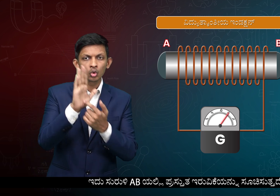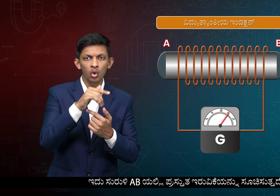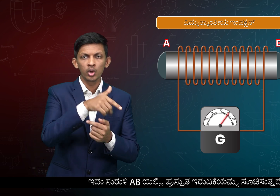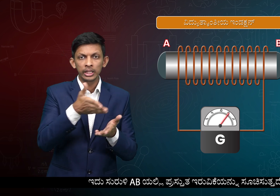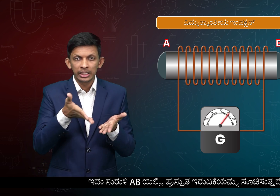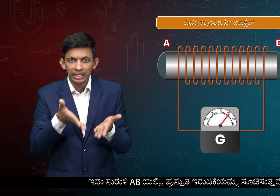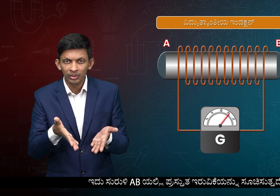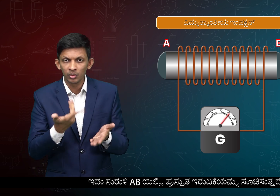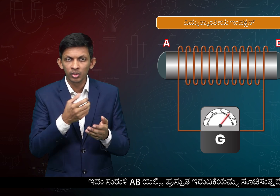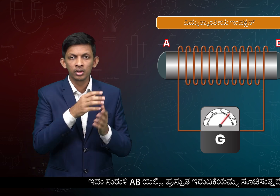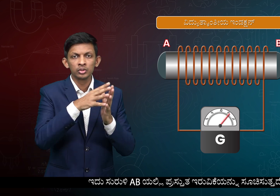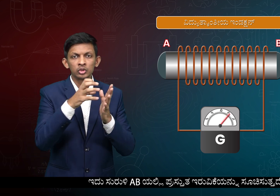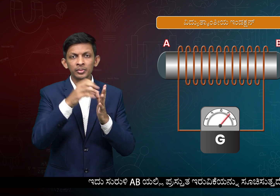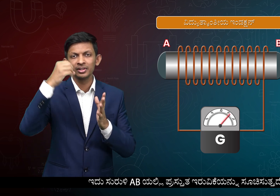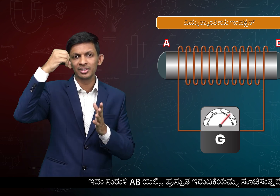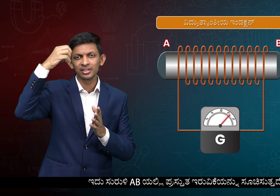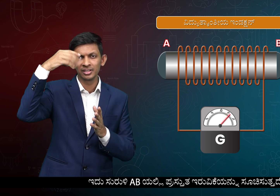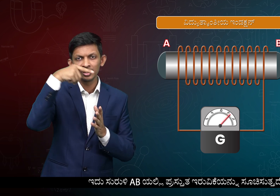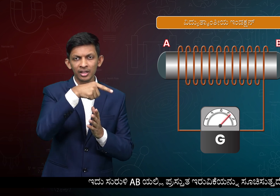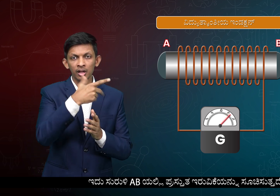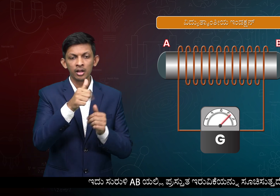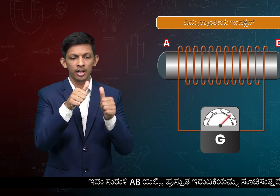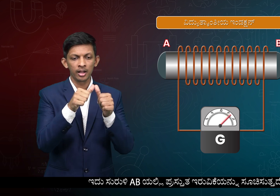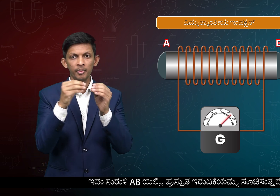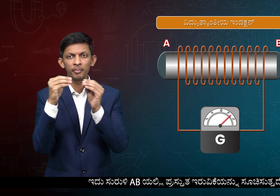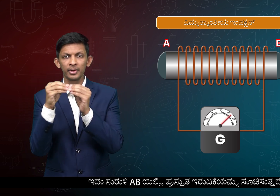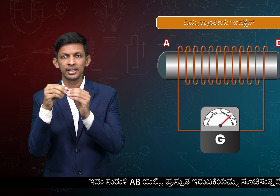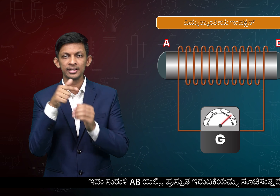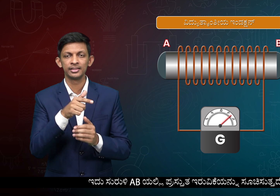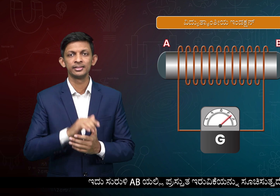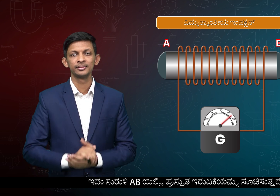ಸುರುಳಿ ABಯಲ್ಲಿ ಪ್ರಸ್ತುತ ಇರುವಿಕೆಯನ್ನು ಸೂಚಿಸುತ್ತದೆ.